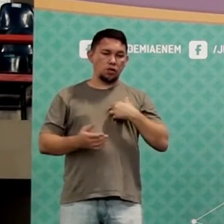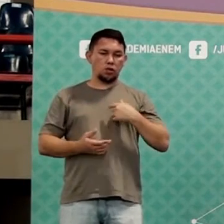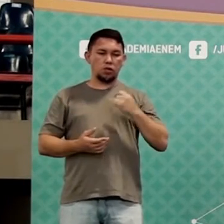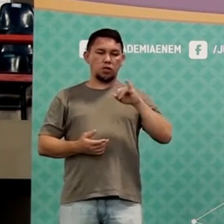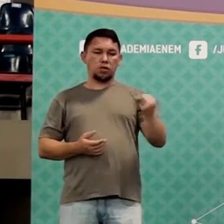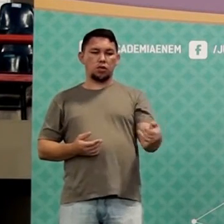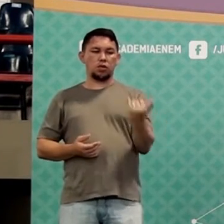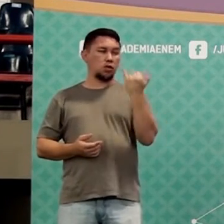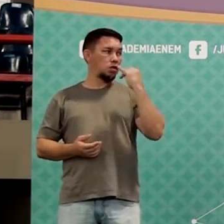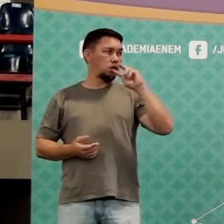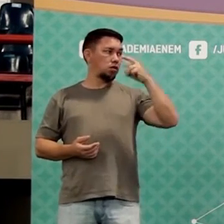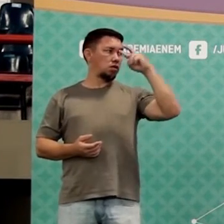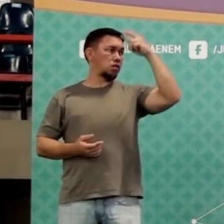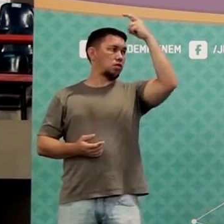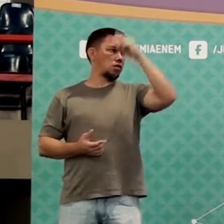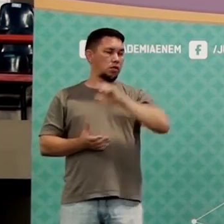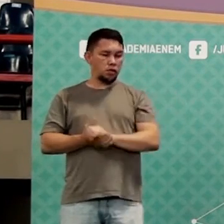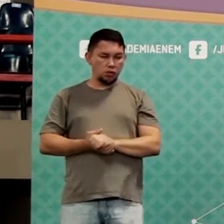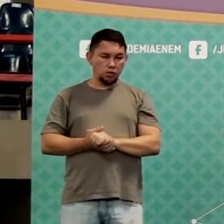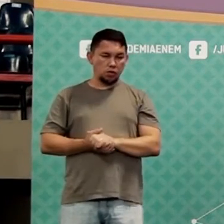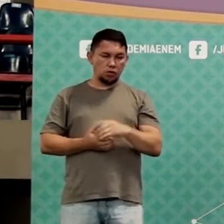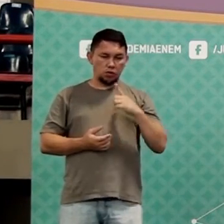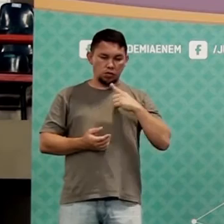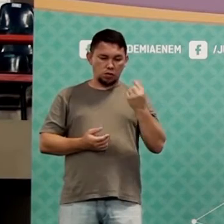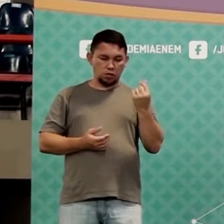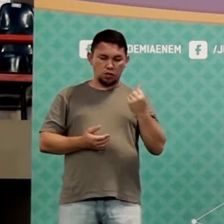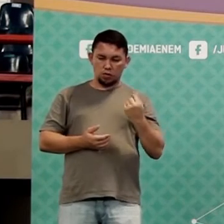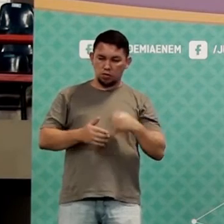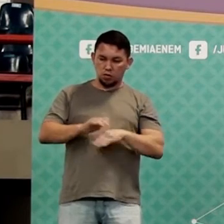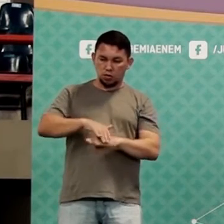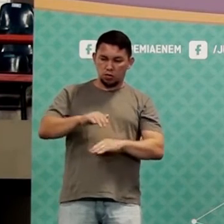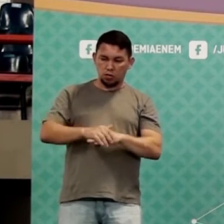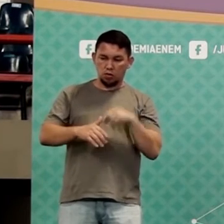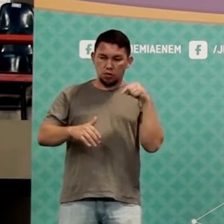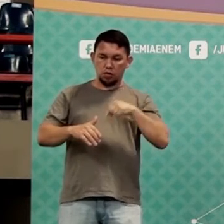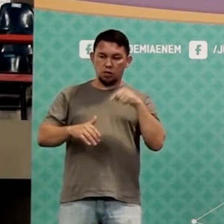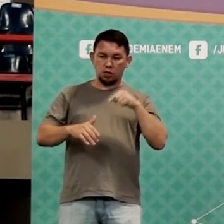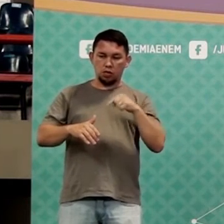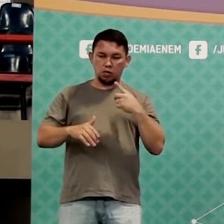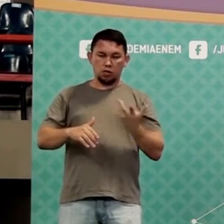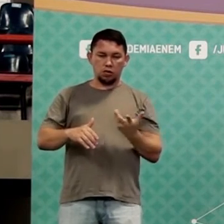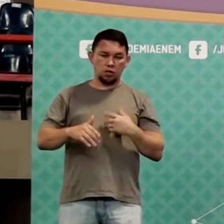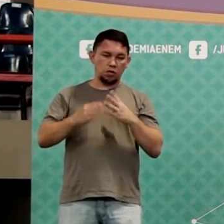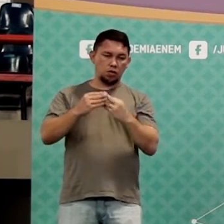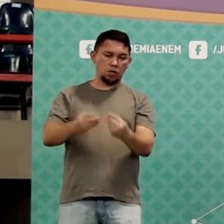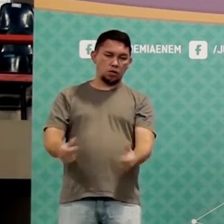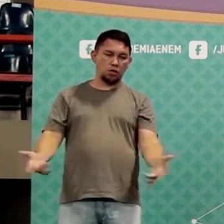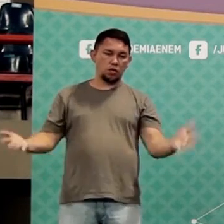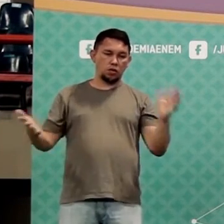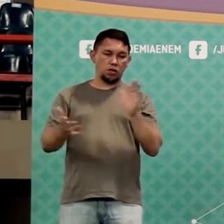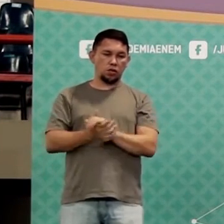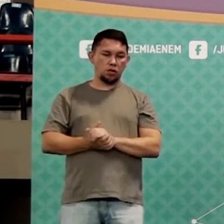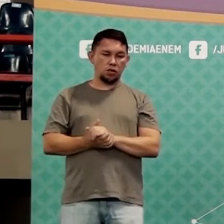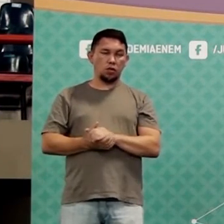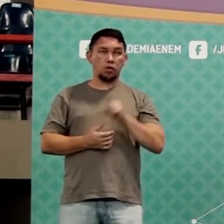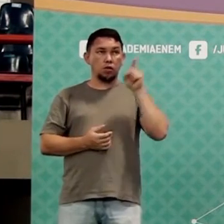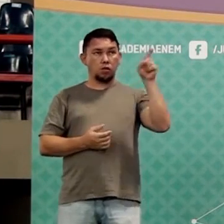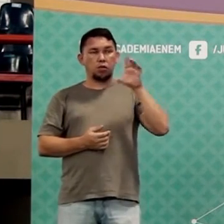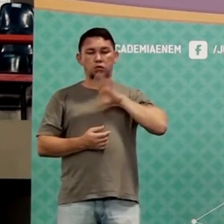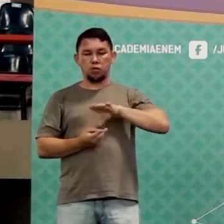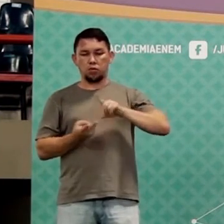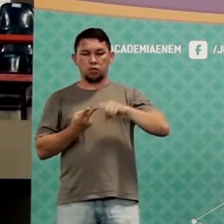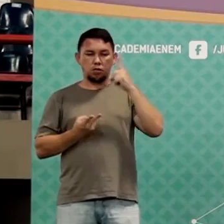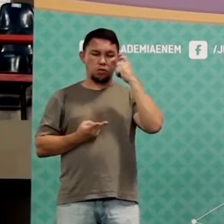juros? Se você guardar o dinheiro, o que acontece com ele? Ele desvaloriza. Mas os portugueses, os